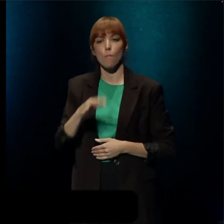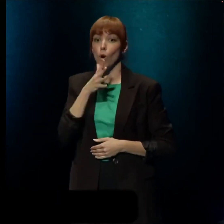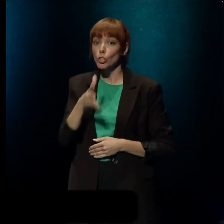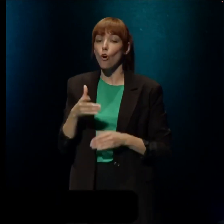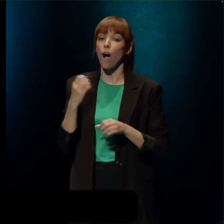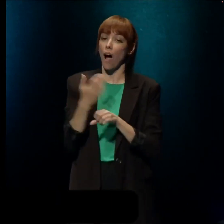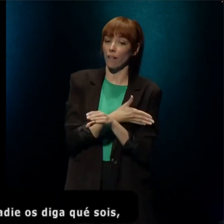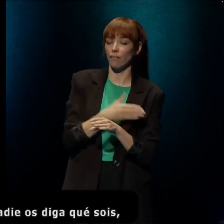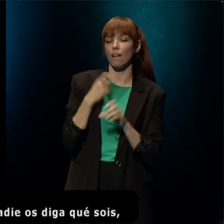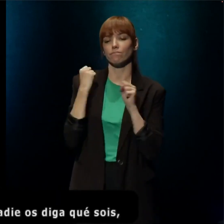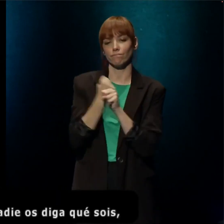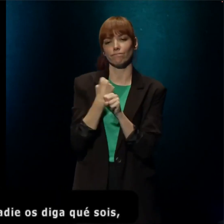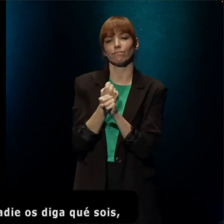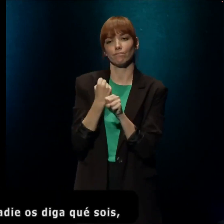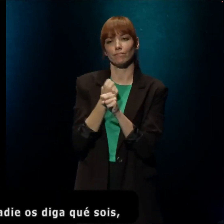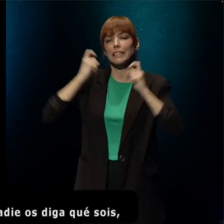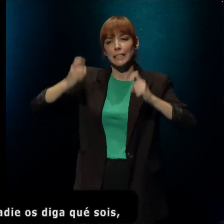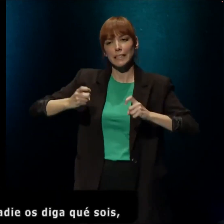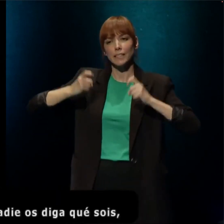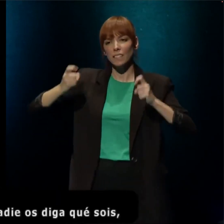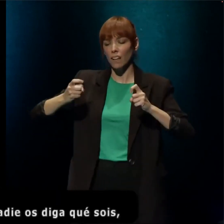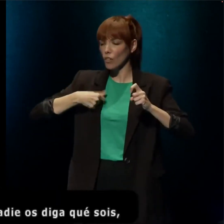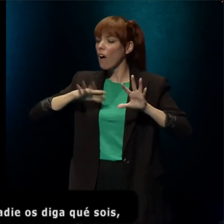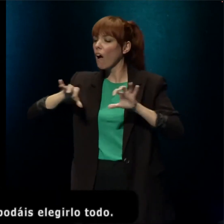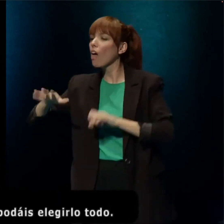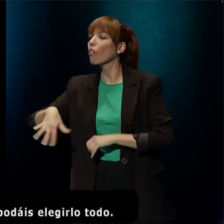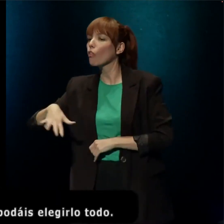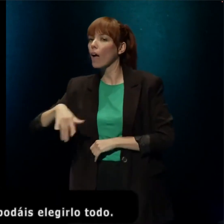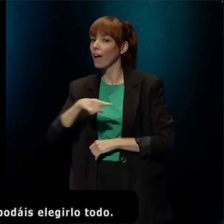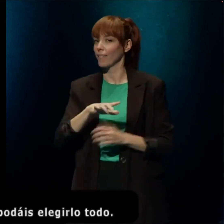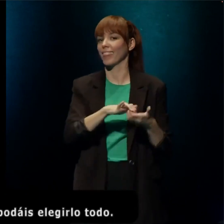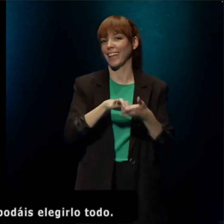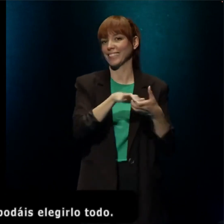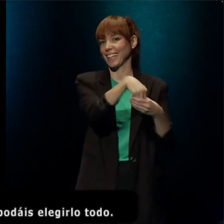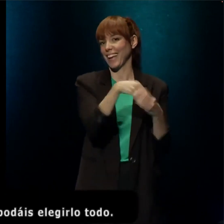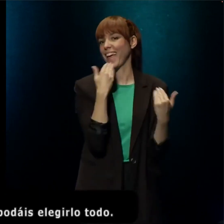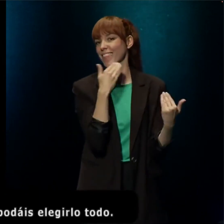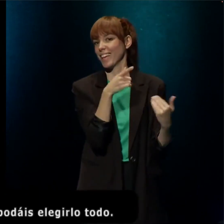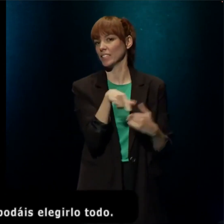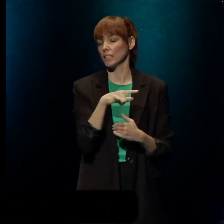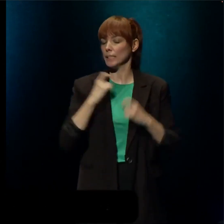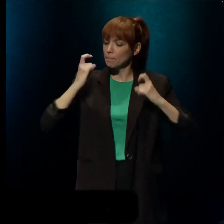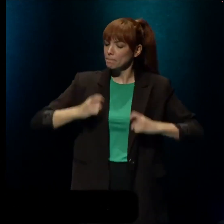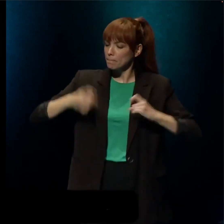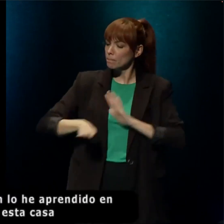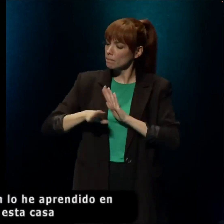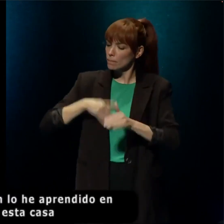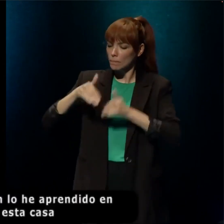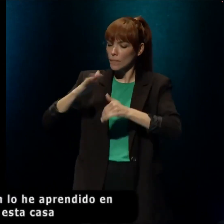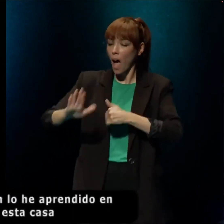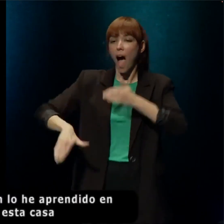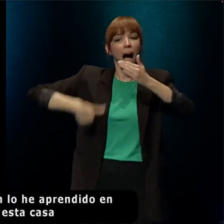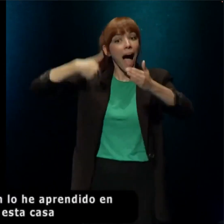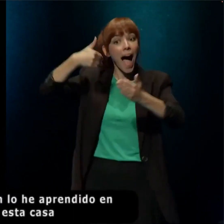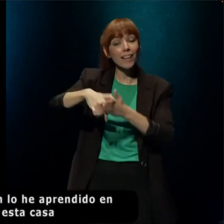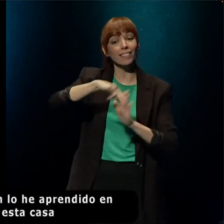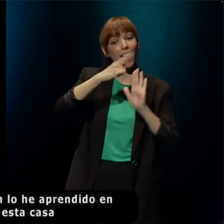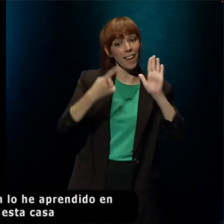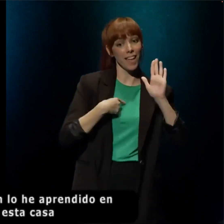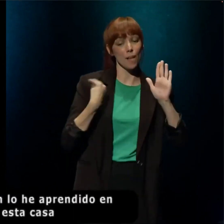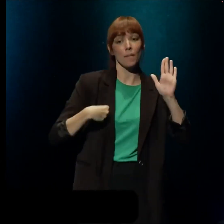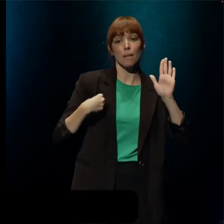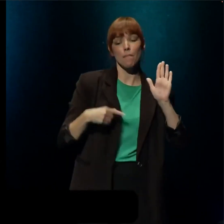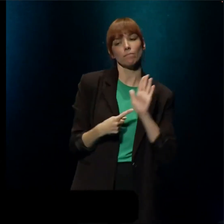lo he aprendido en esta casa y voy a dejarme la piel para que este texto vaya a Consejo de